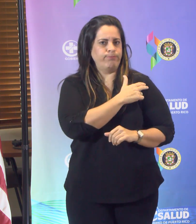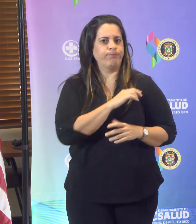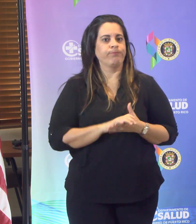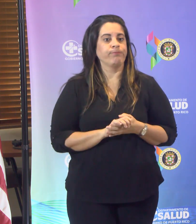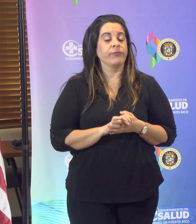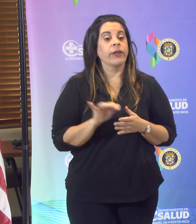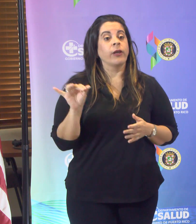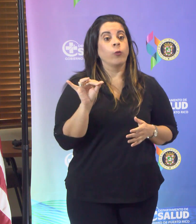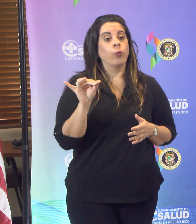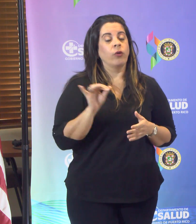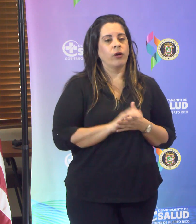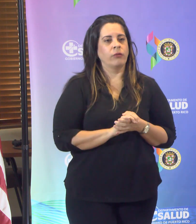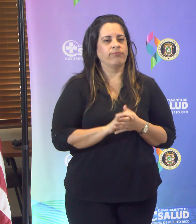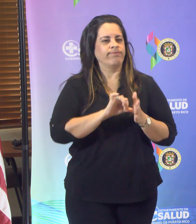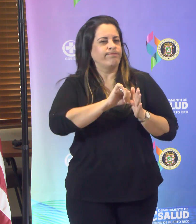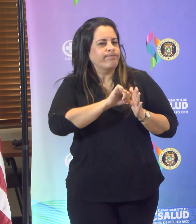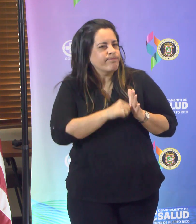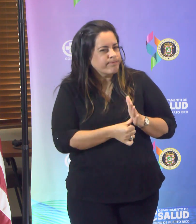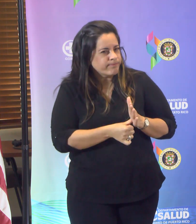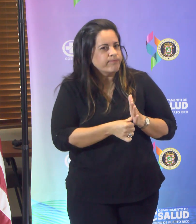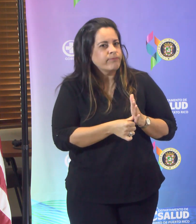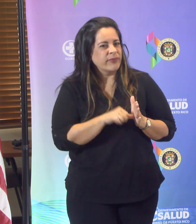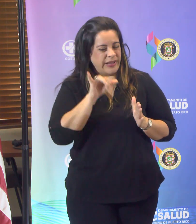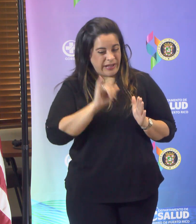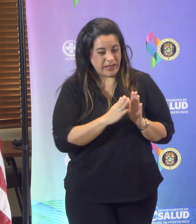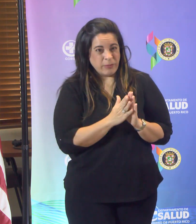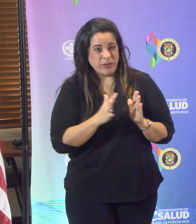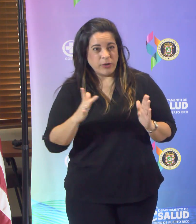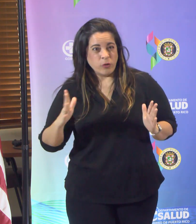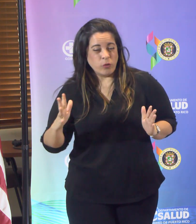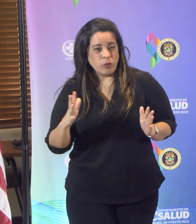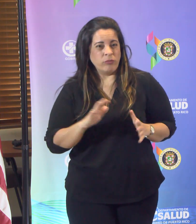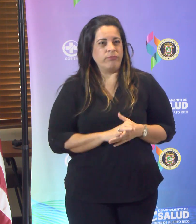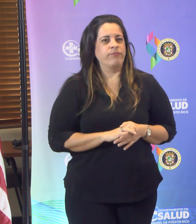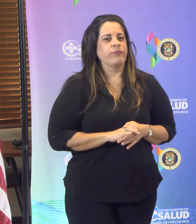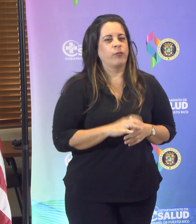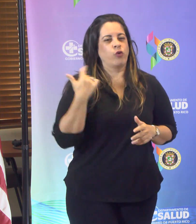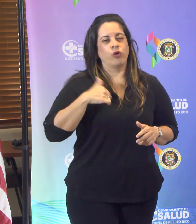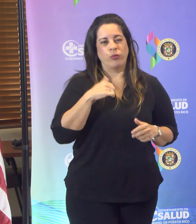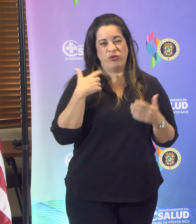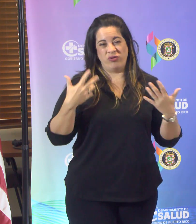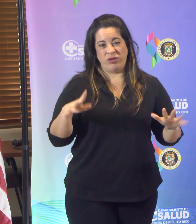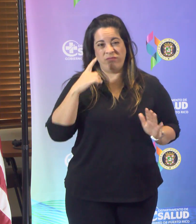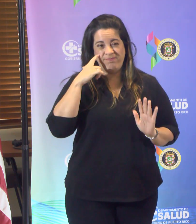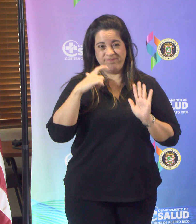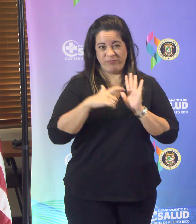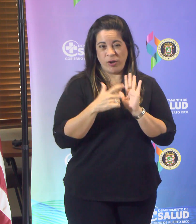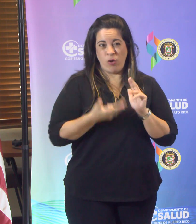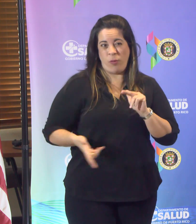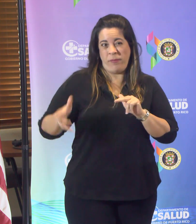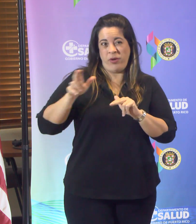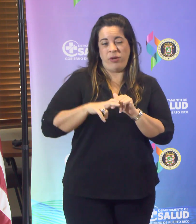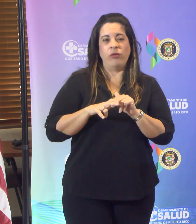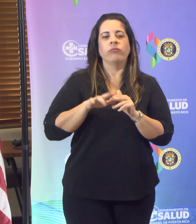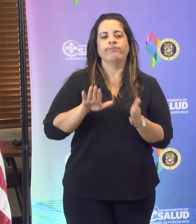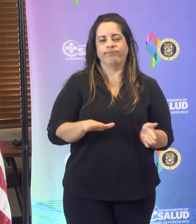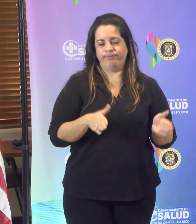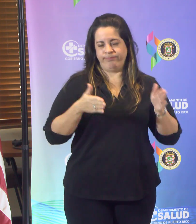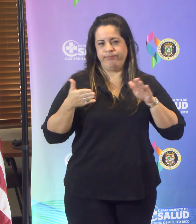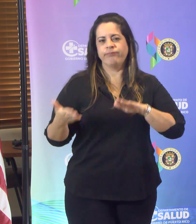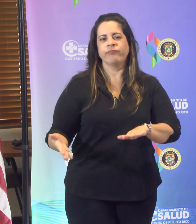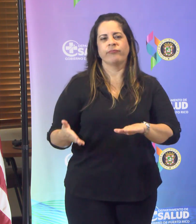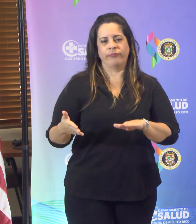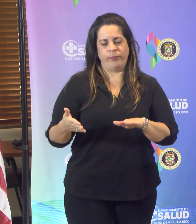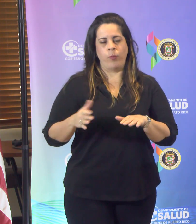También recalcar que en este periodo también hemos visto un aumento ya recientemente en la mortalidad. Para este